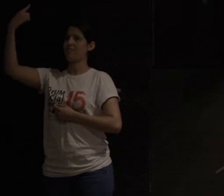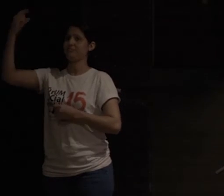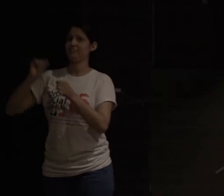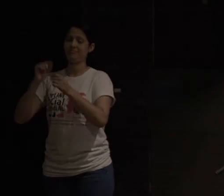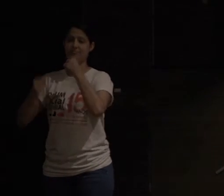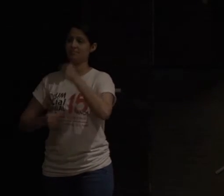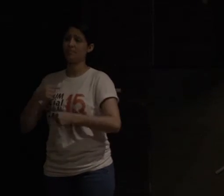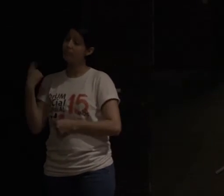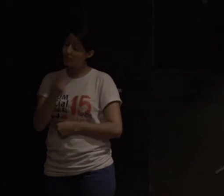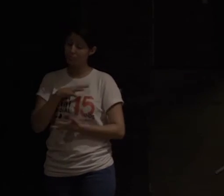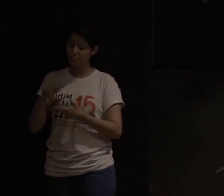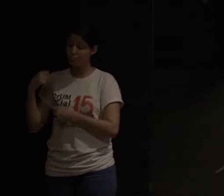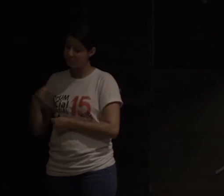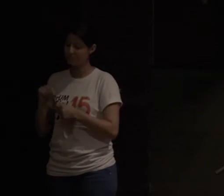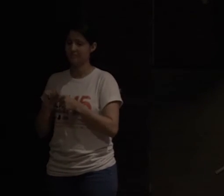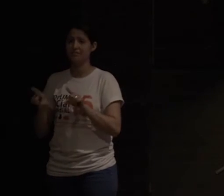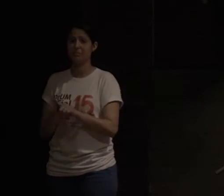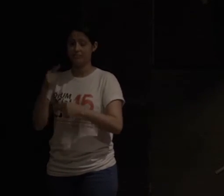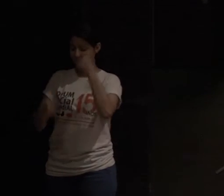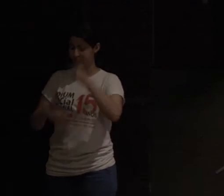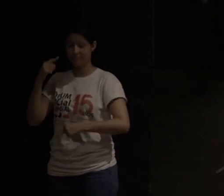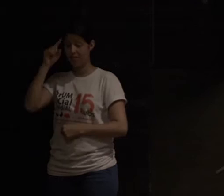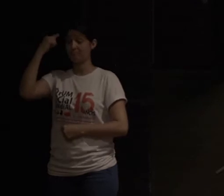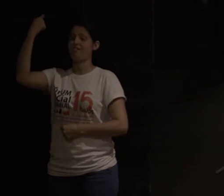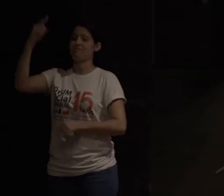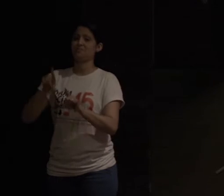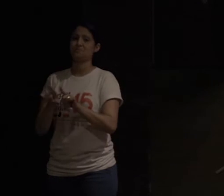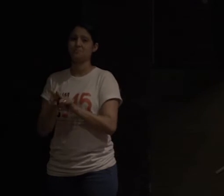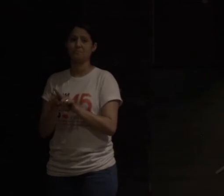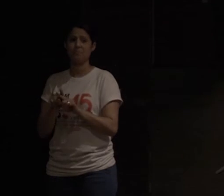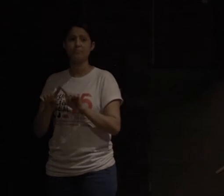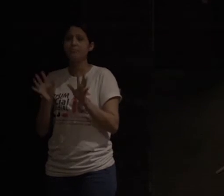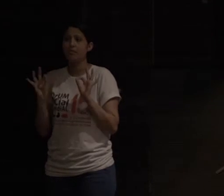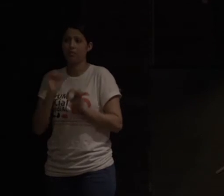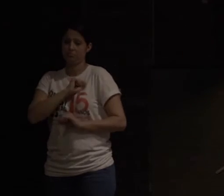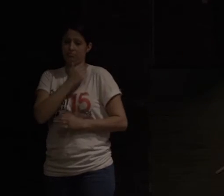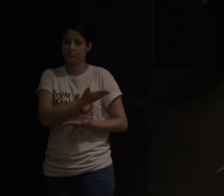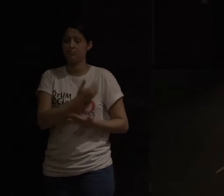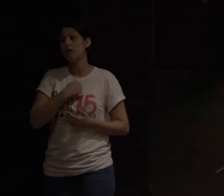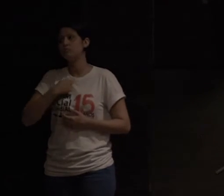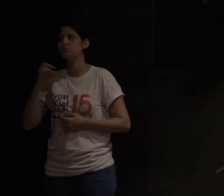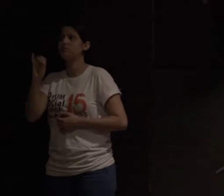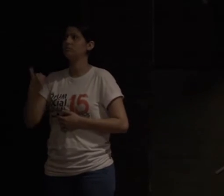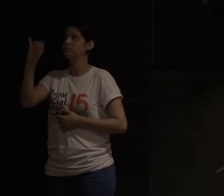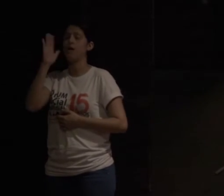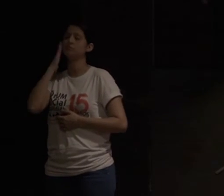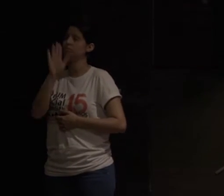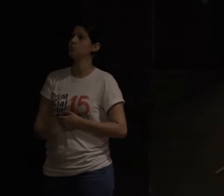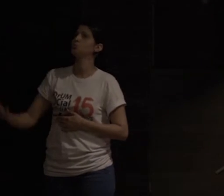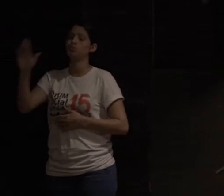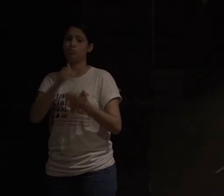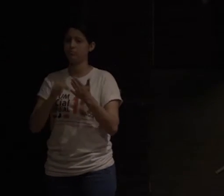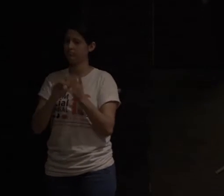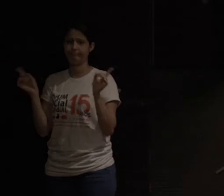transformador. E não estão nada contra mim, é que eles, na maneira, eu por exemplo se digo que não sou um intelectual de vanguarda, mas um